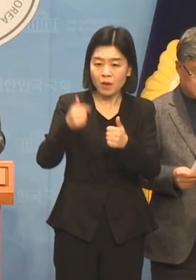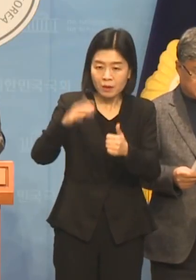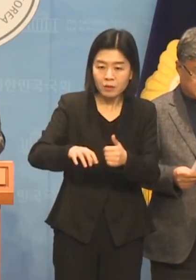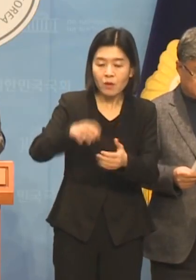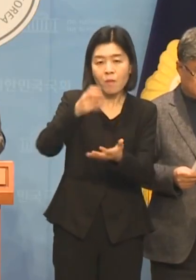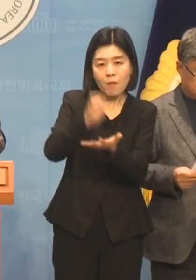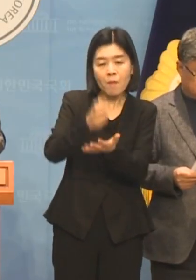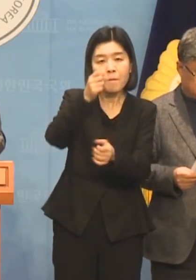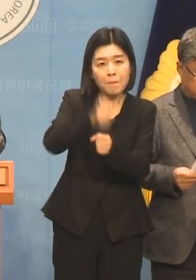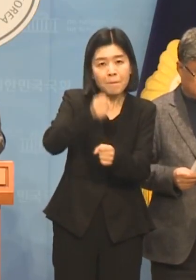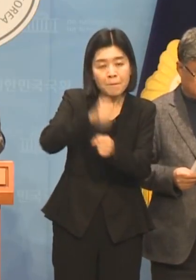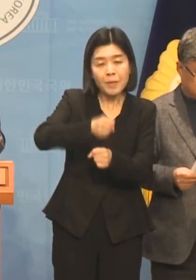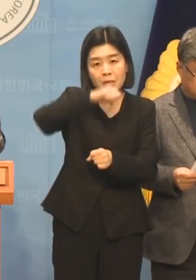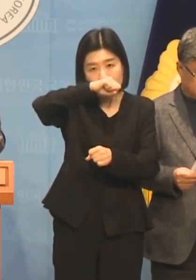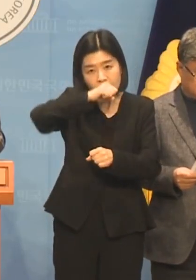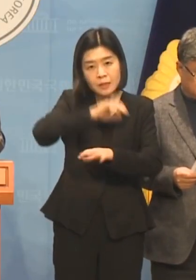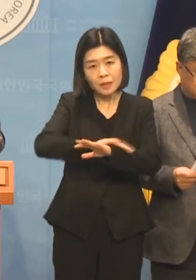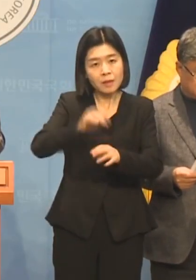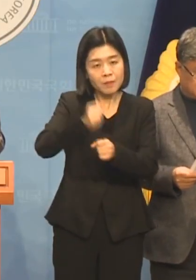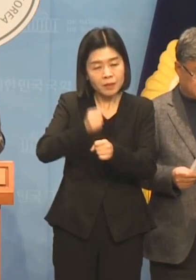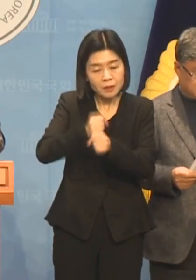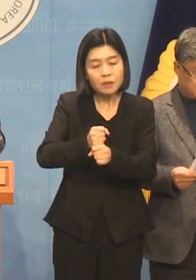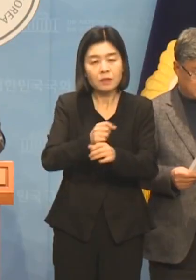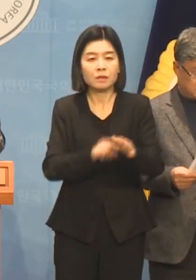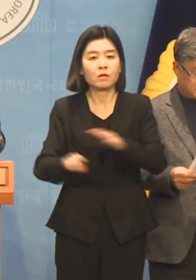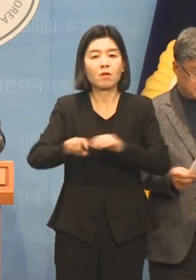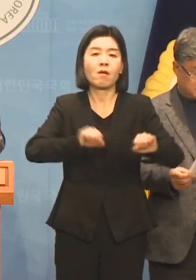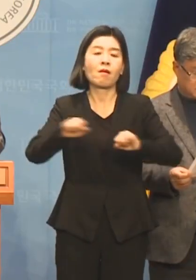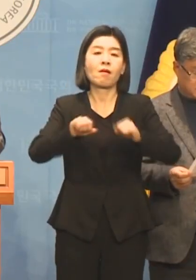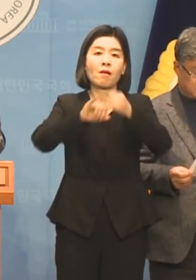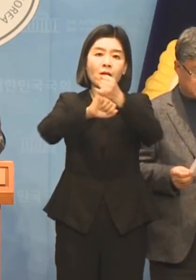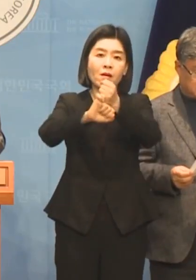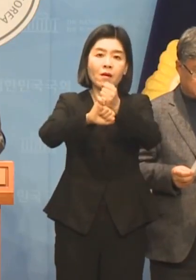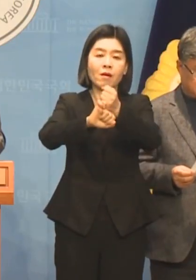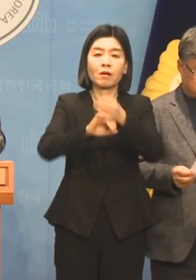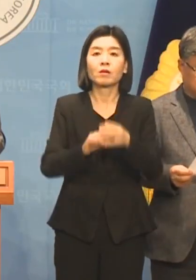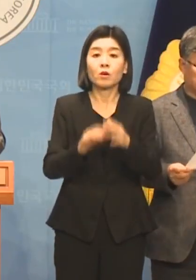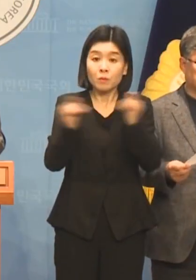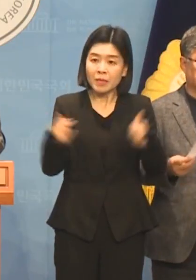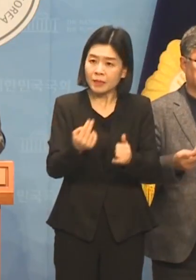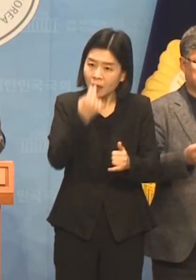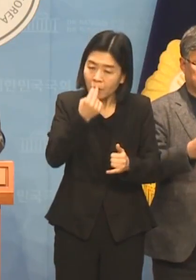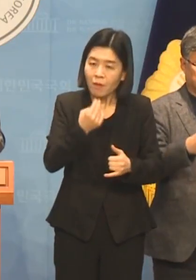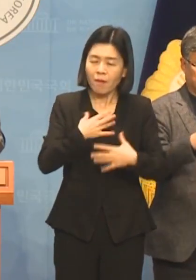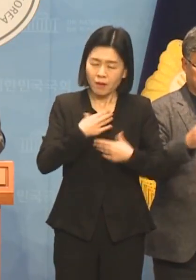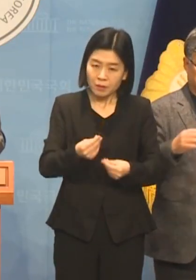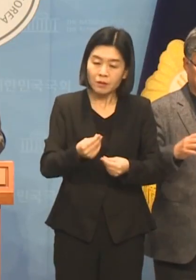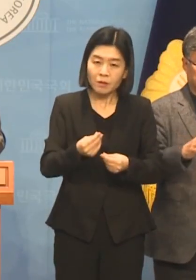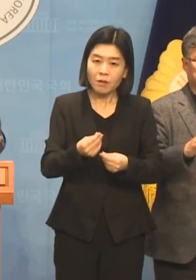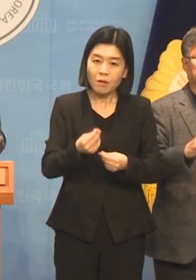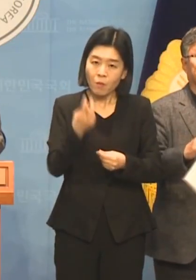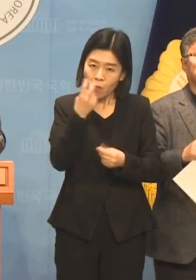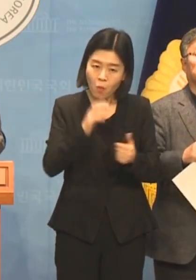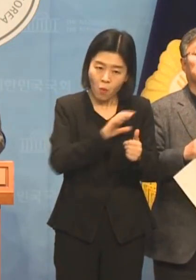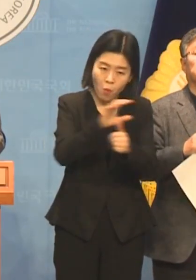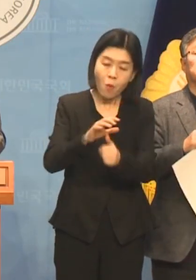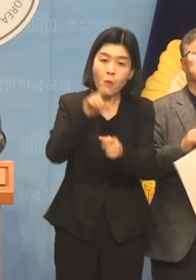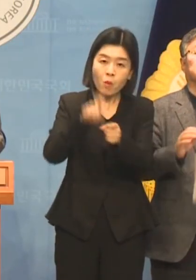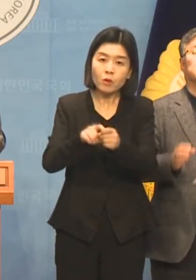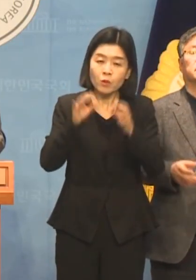정비에 앞장서겠습니다. 기후위기 앞에 국민의 생명과 안전을 지키기 위해 최선을